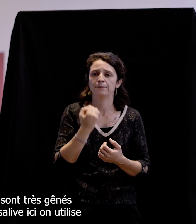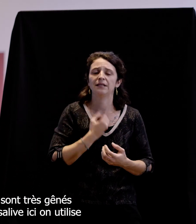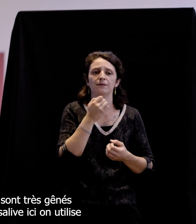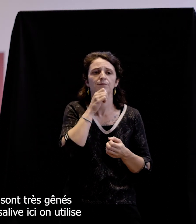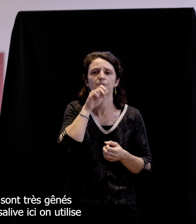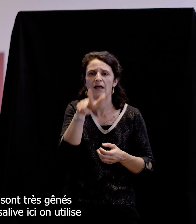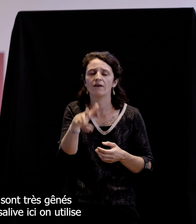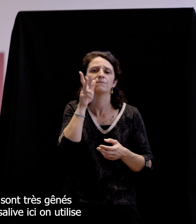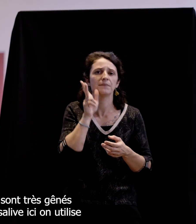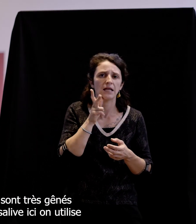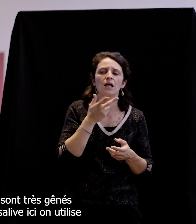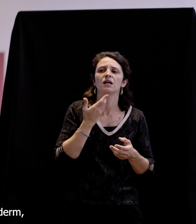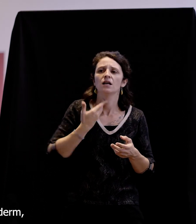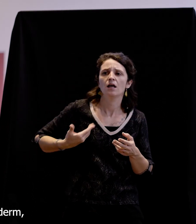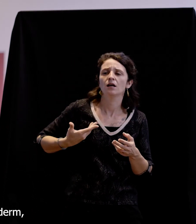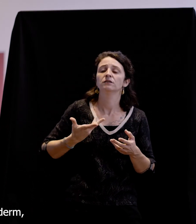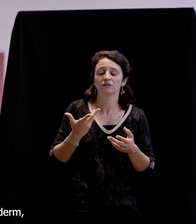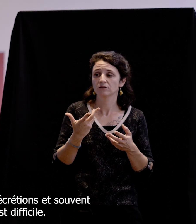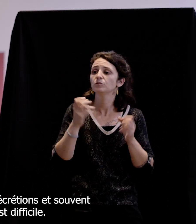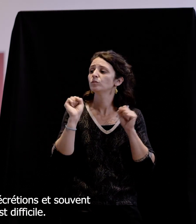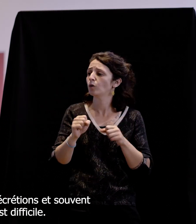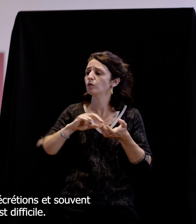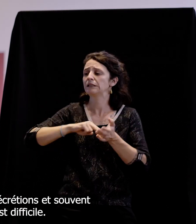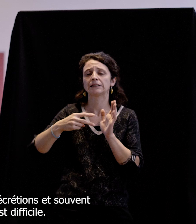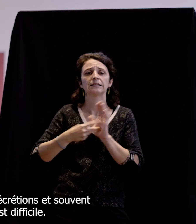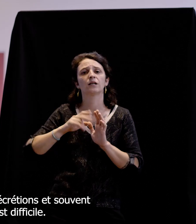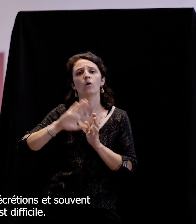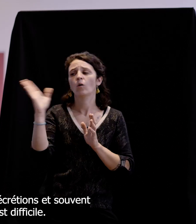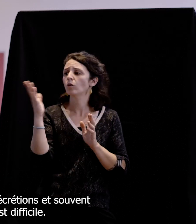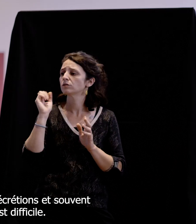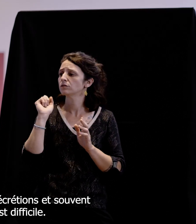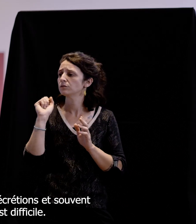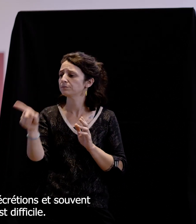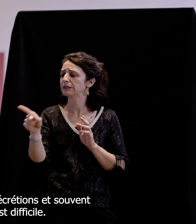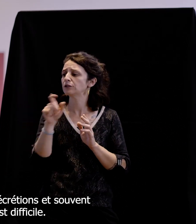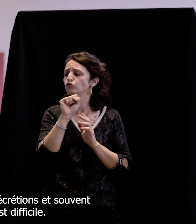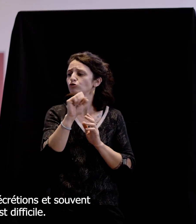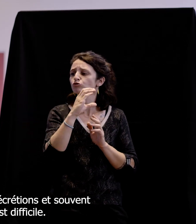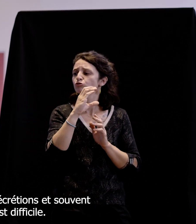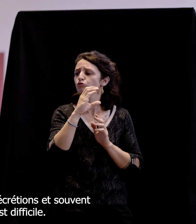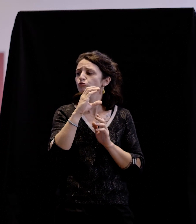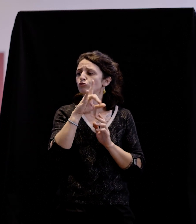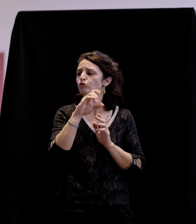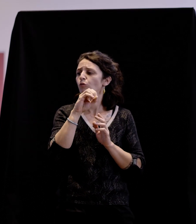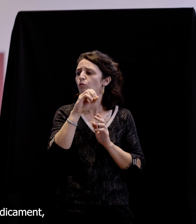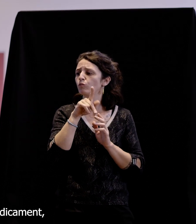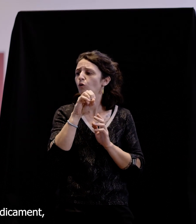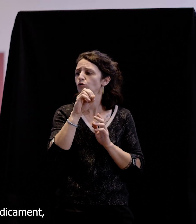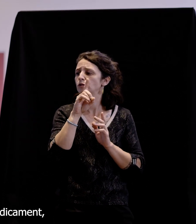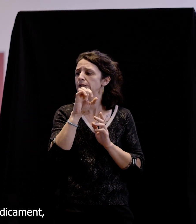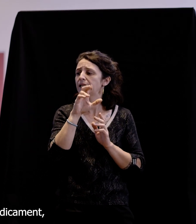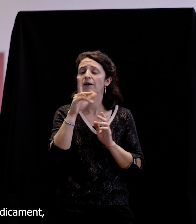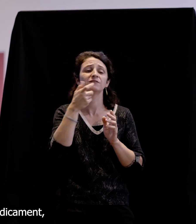très gênés par la production de salive, ici on utilise le scopoderme, mais ça dessèche les sécrétions et souvent ça colle et c'est difficile. Ils